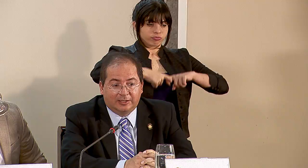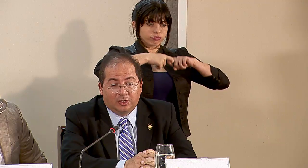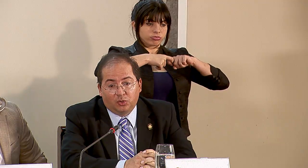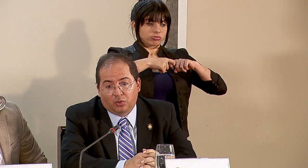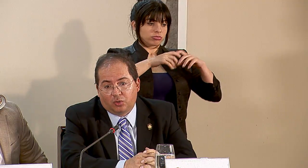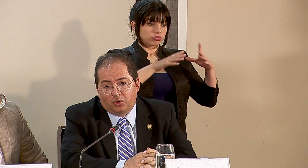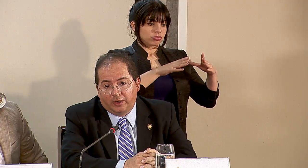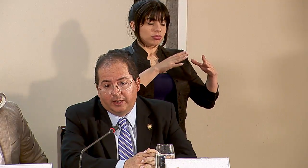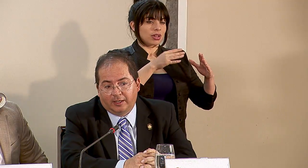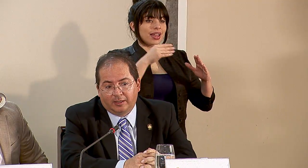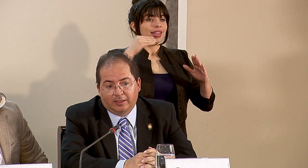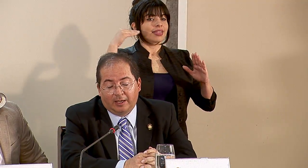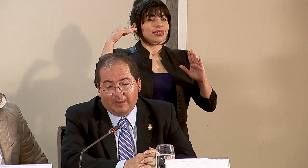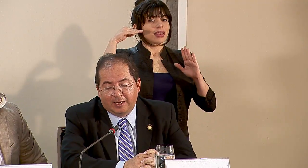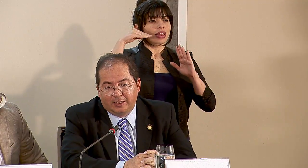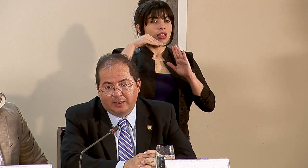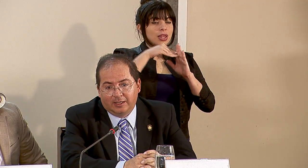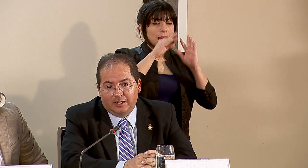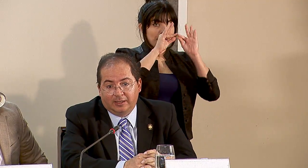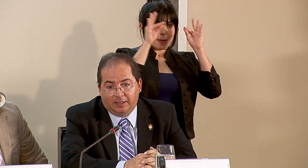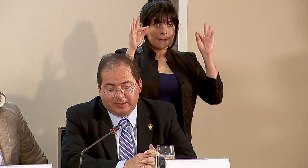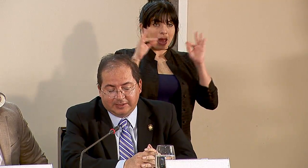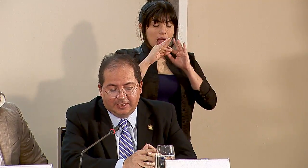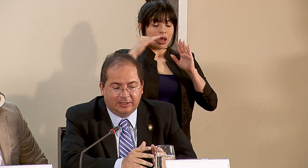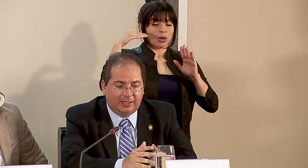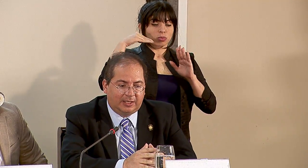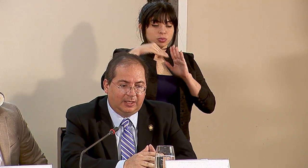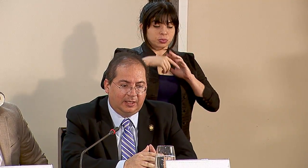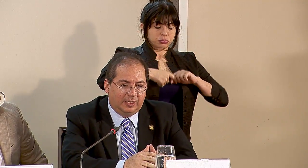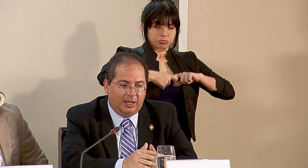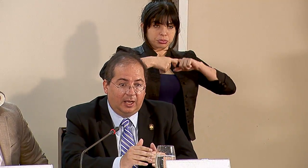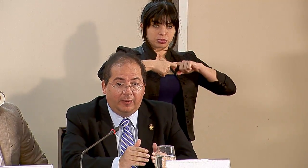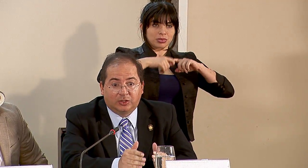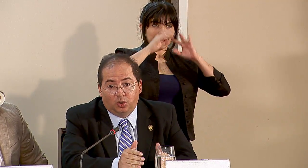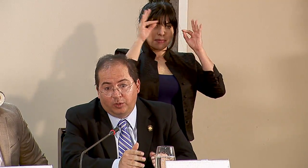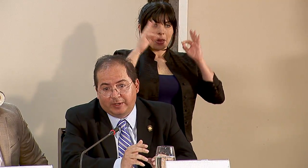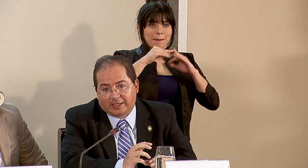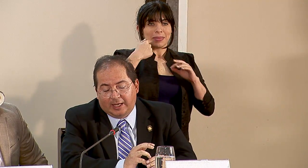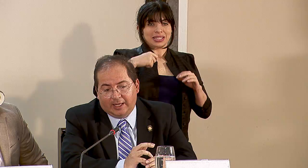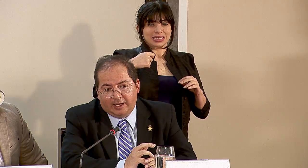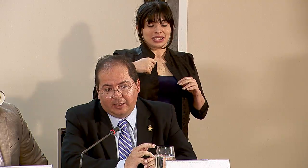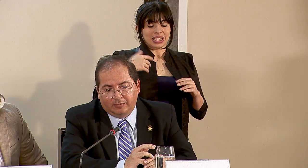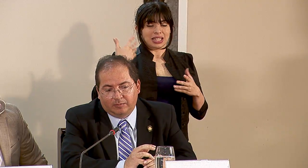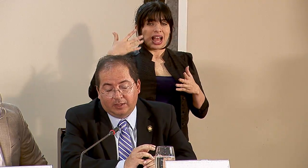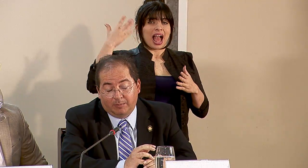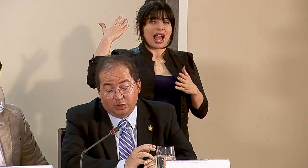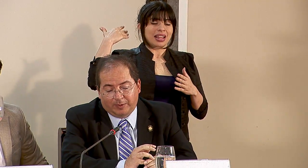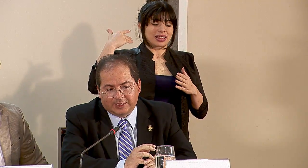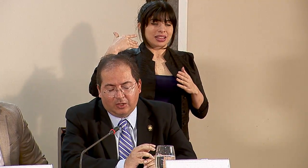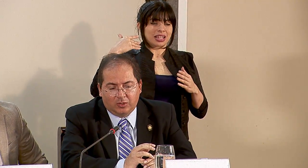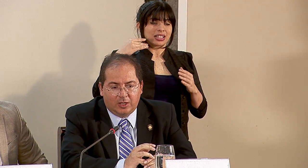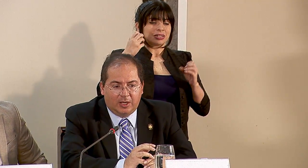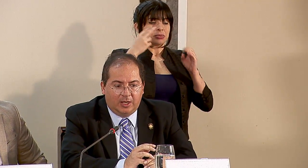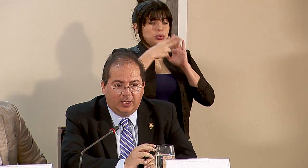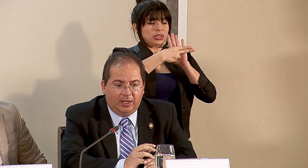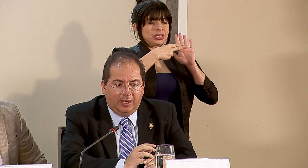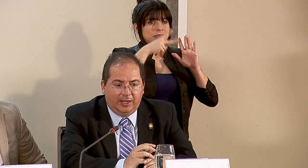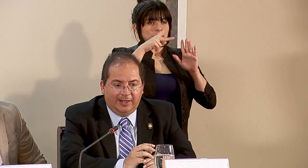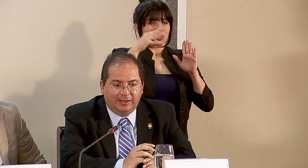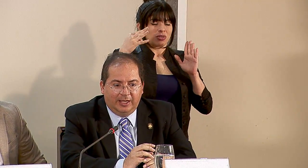deterioro en la imagen del presidente que había sido muy marcada en mayo pasado.